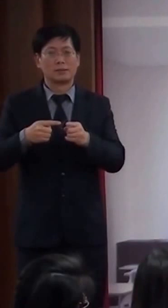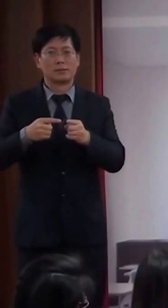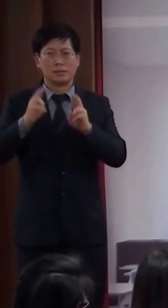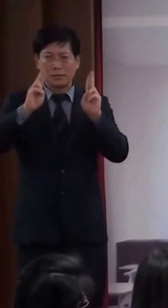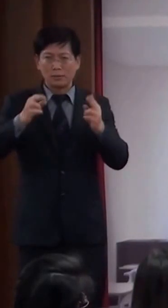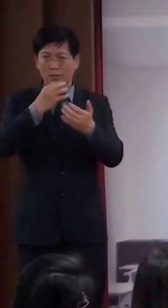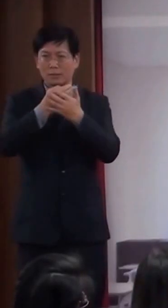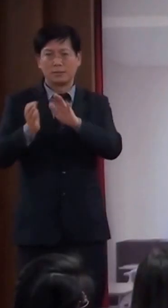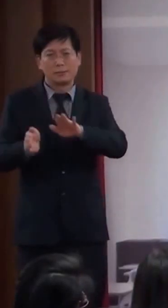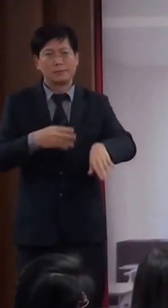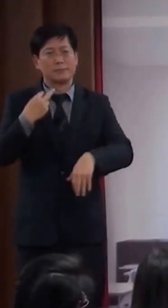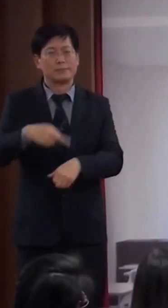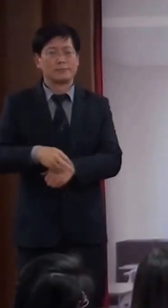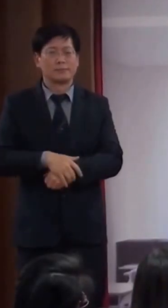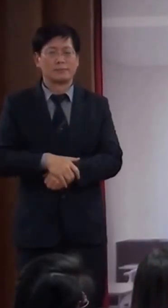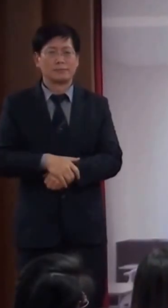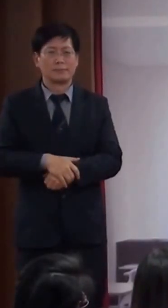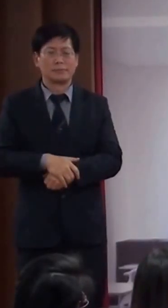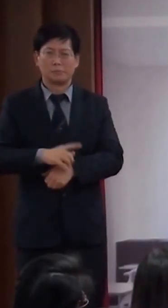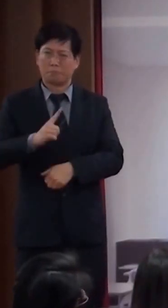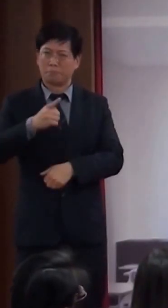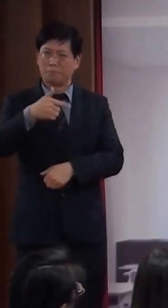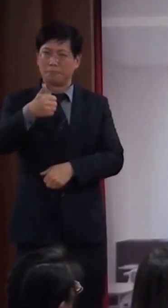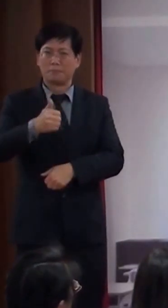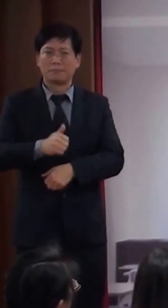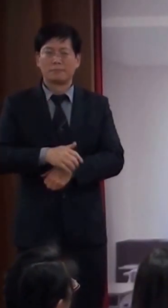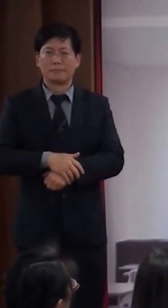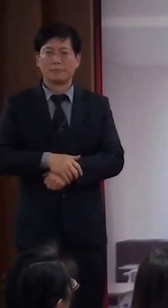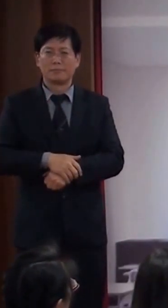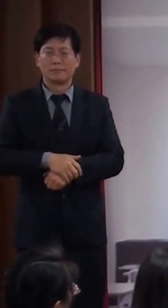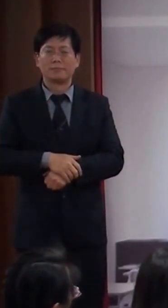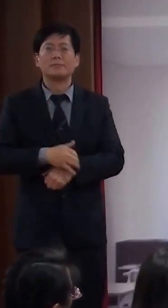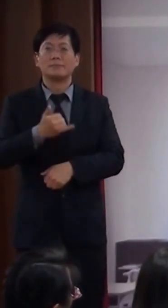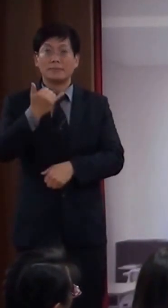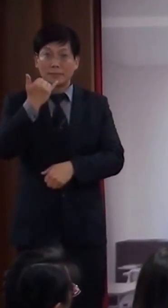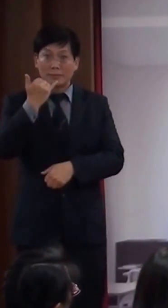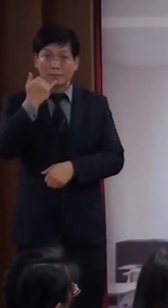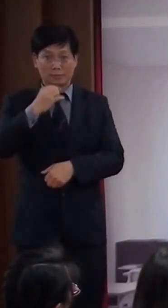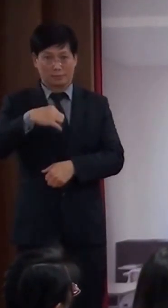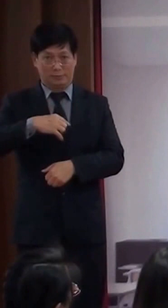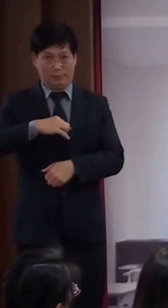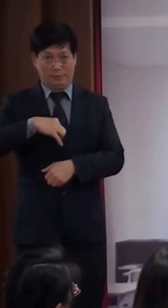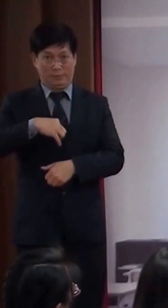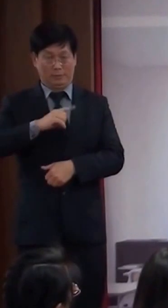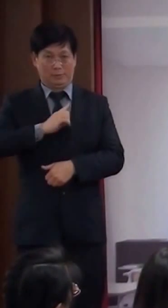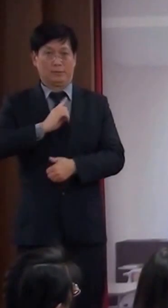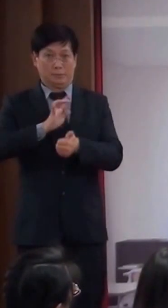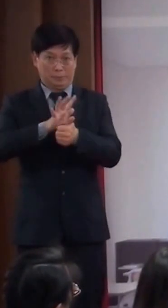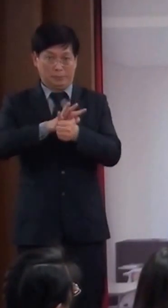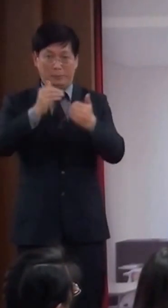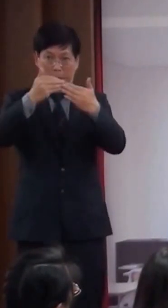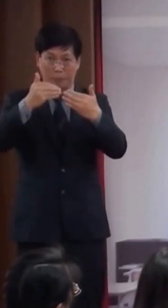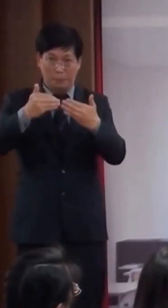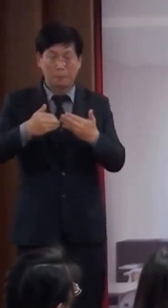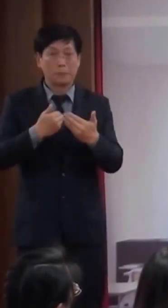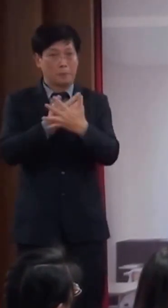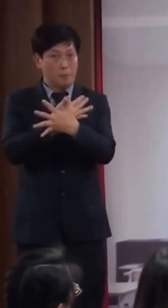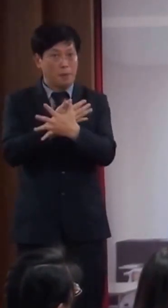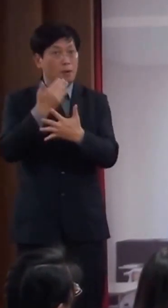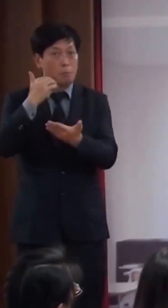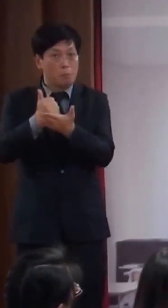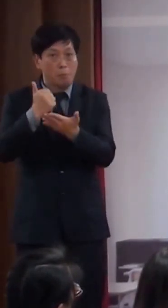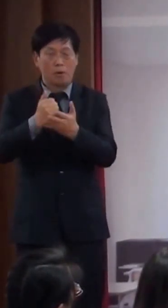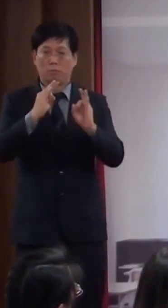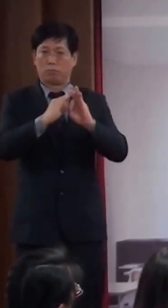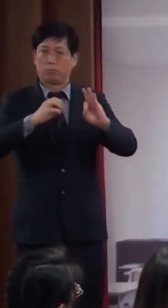节能省纸之外呢，还有什么好处？其实它还可以自动兑奖哦，兑到的奖项就直接进了你的